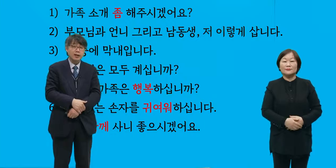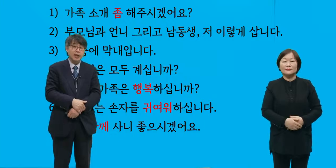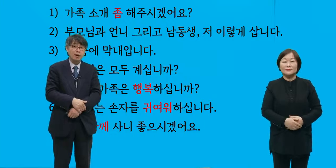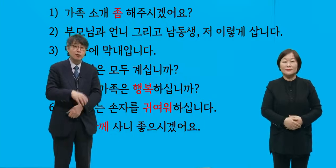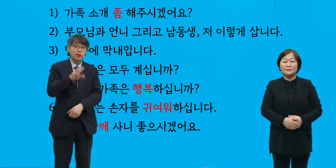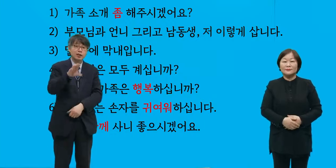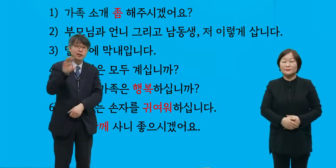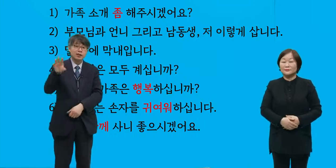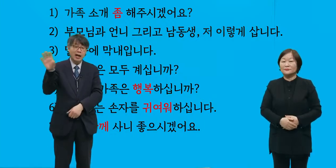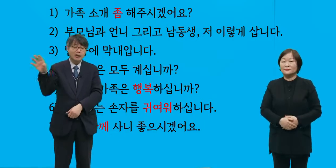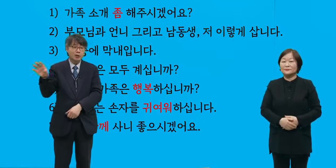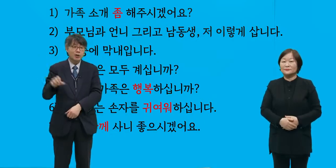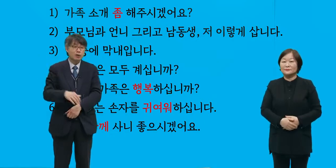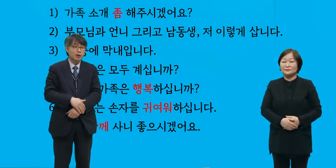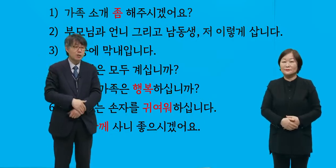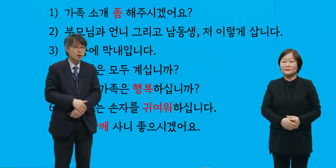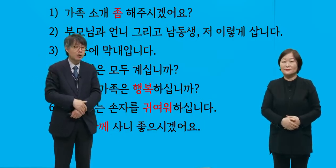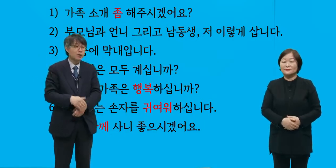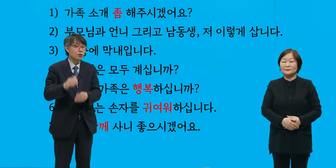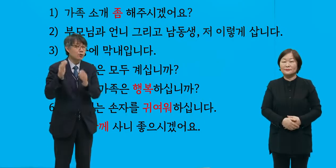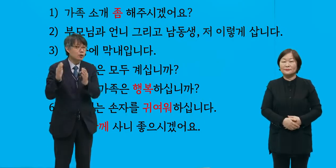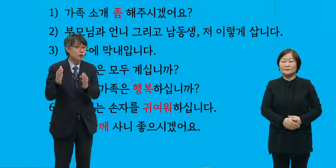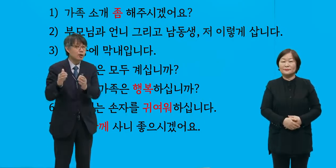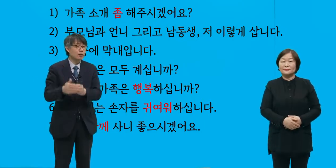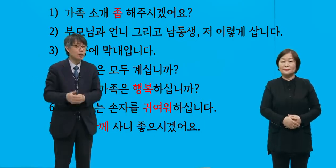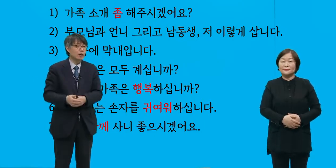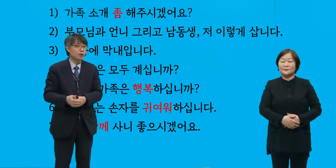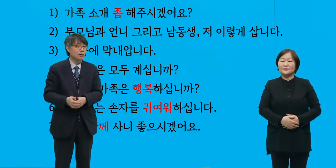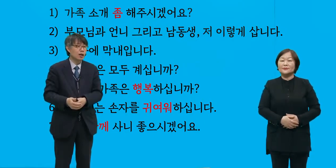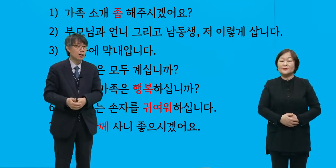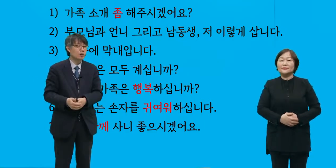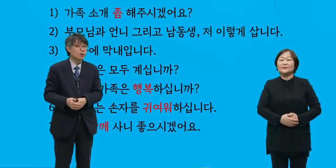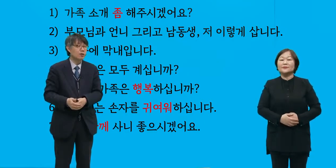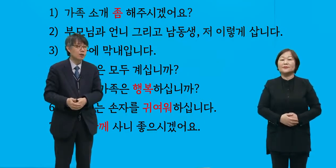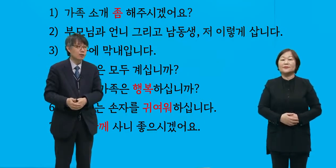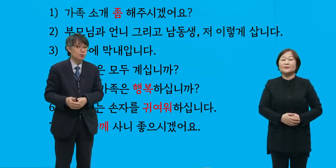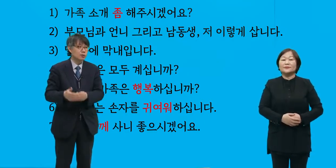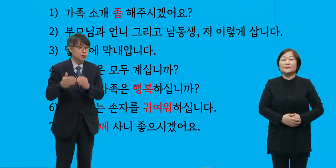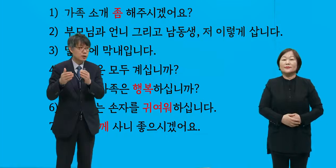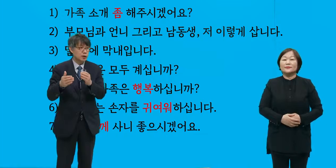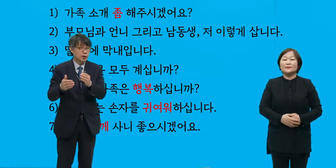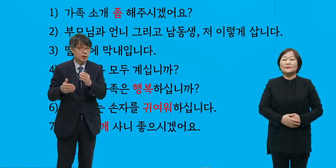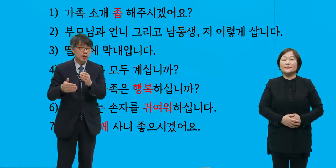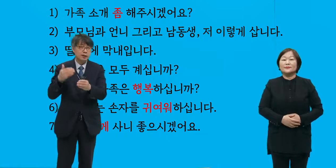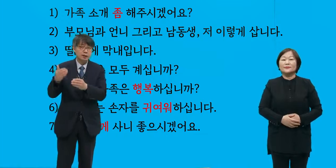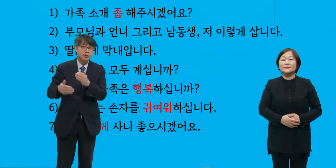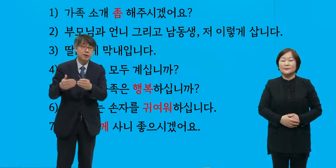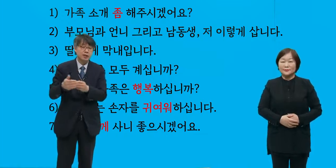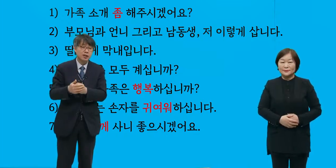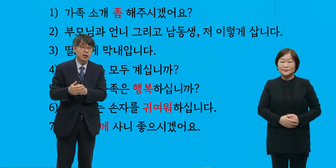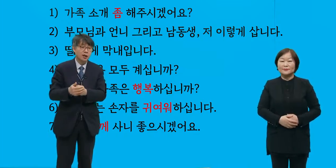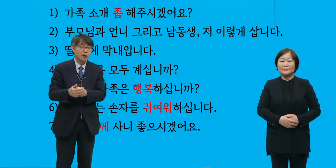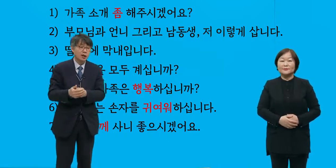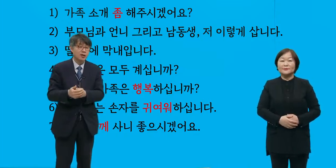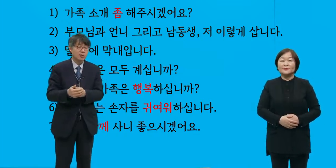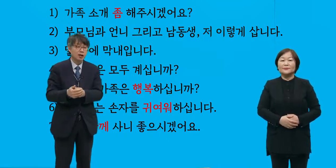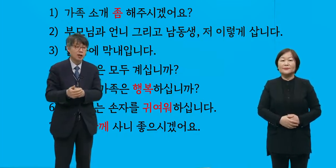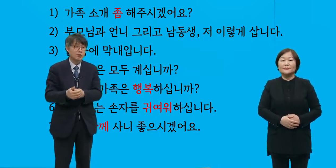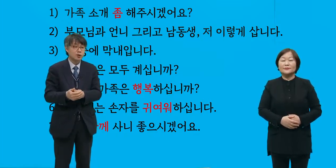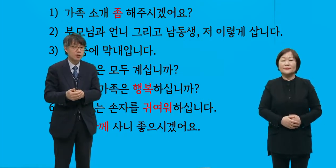다 문장식을 다 그대로 해석한다기보다는 농인들하고 대화한다고 생각하면 좀 이제 약간 스키스키하게 한다고 생각하시면